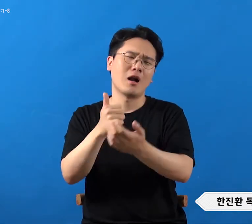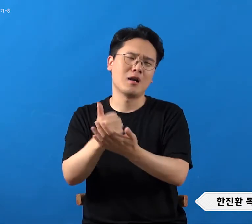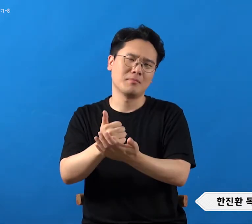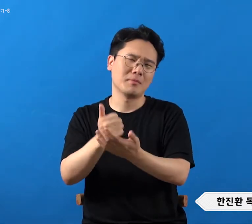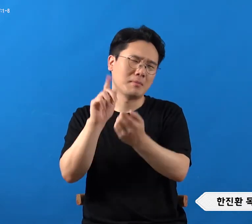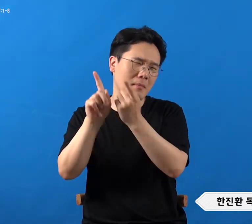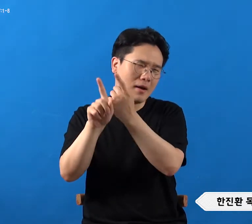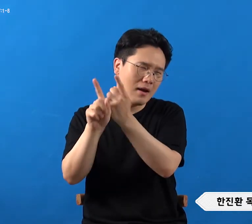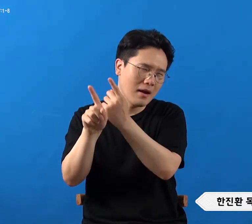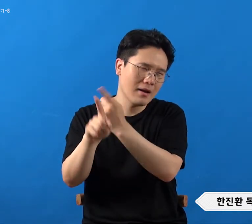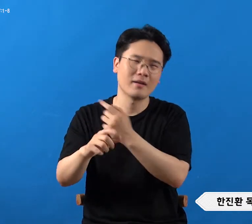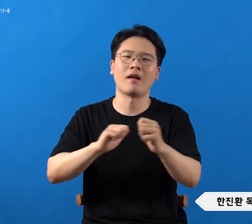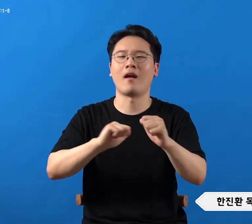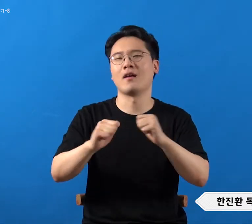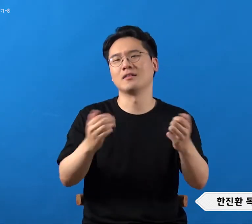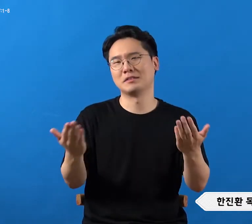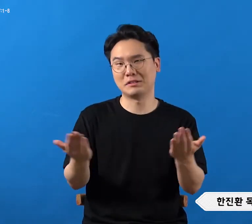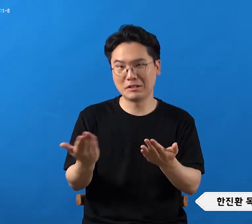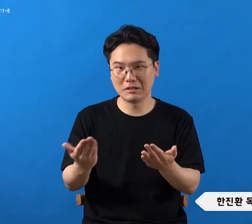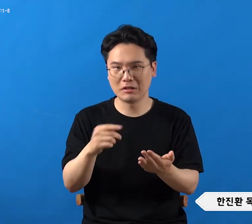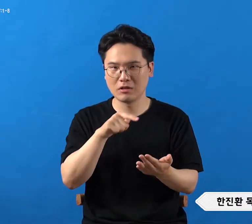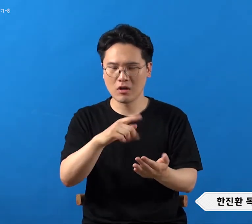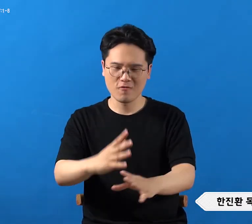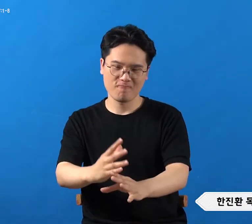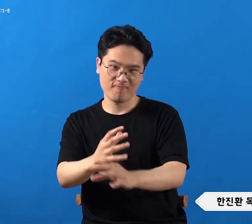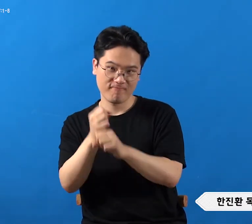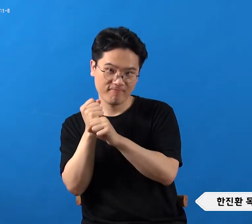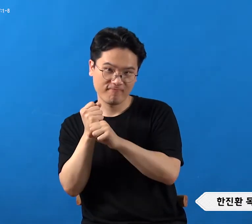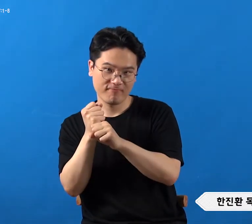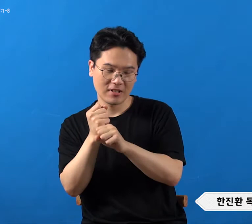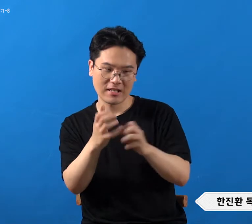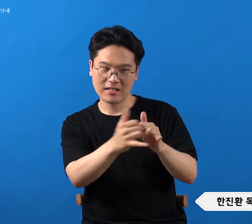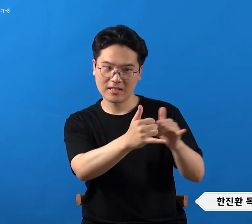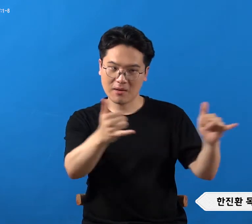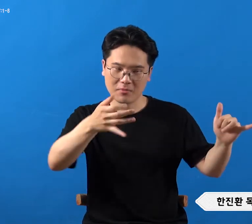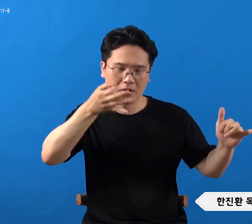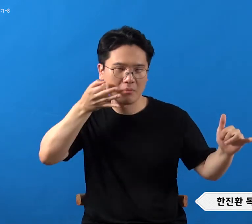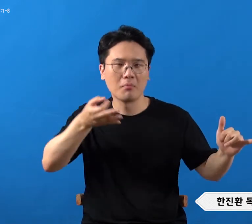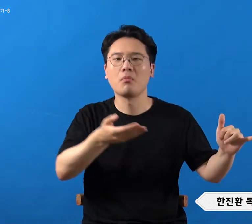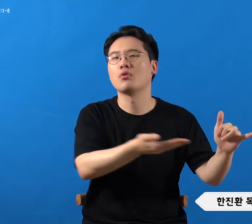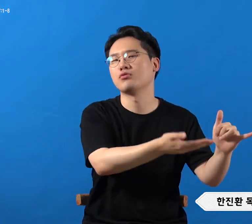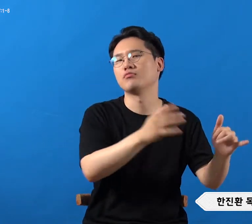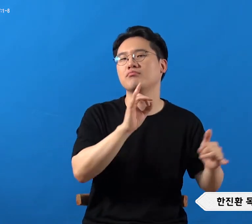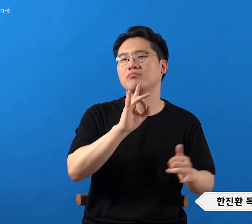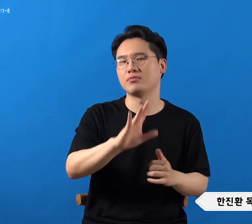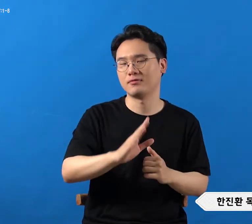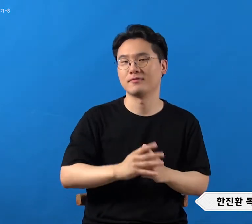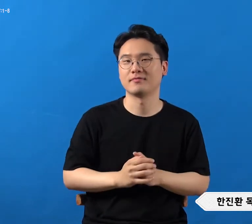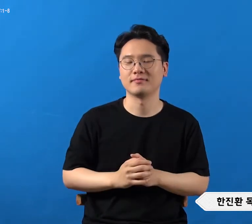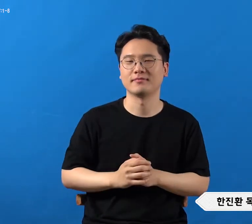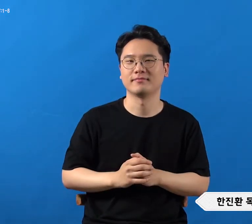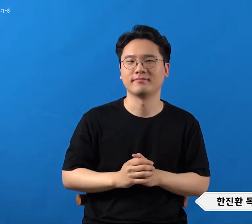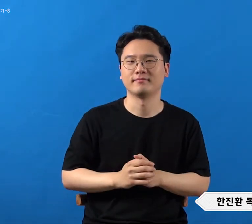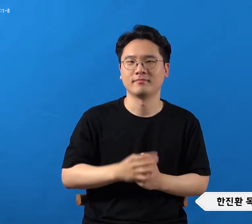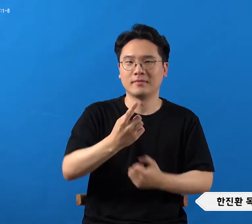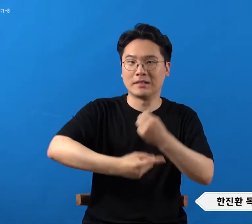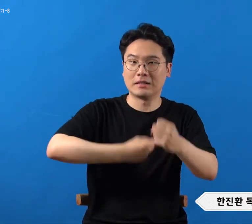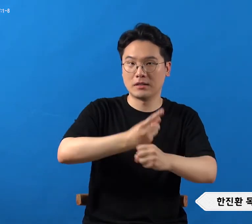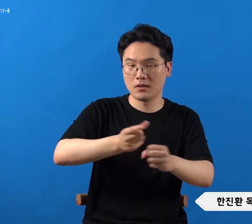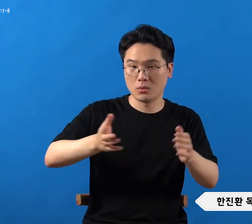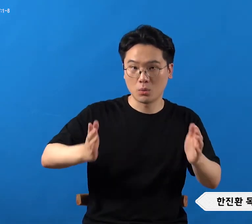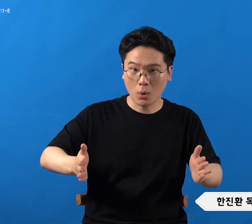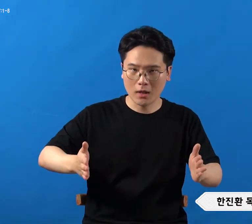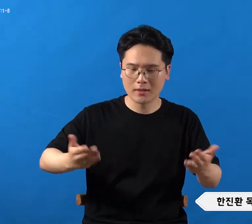계신 일을 좀 압축해서 사람들 눈앞에서 보여주신 것일 뿐입니다. 1년